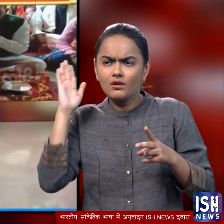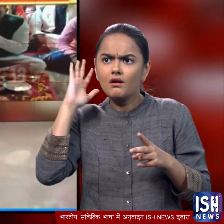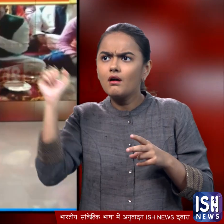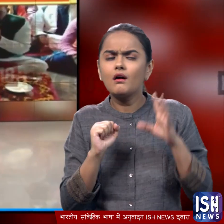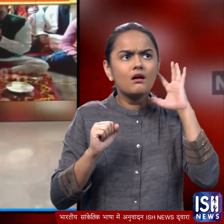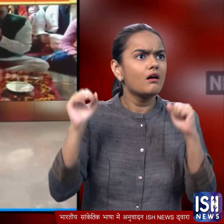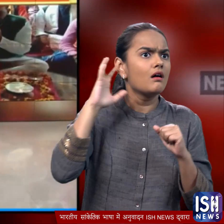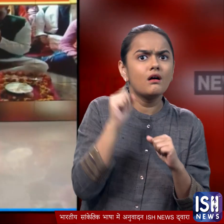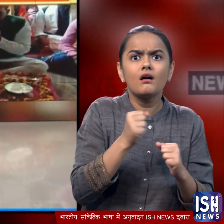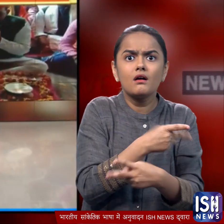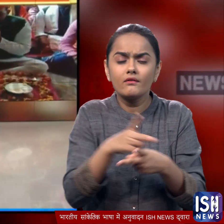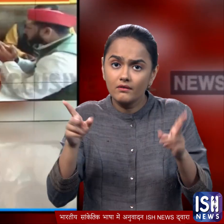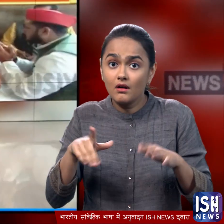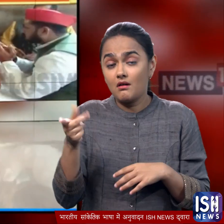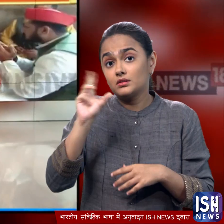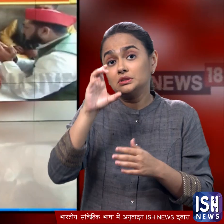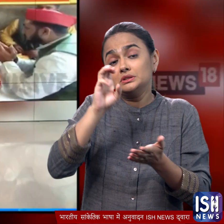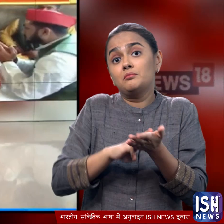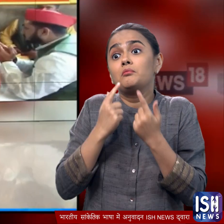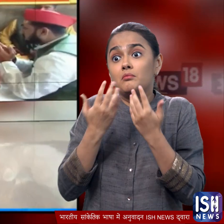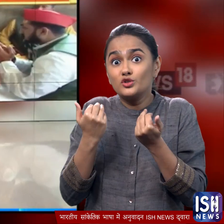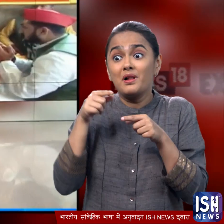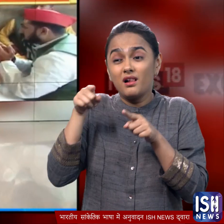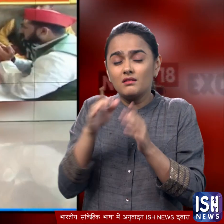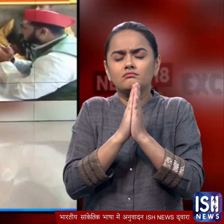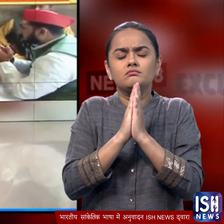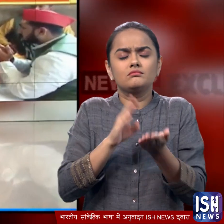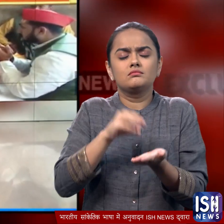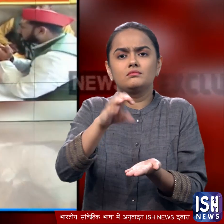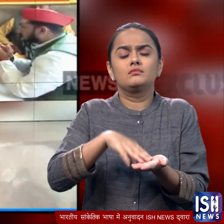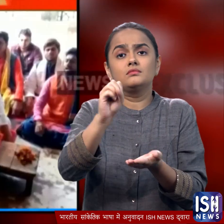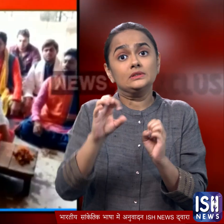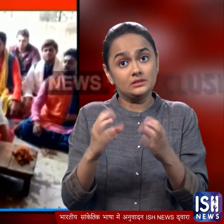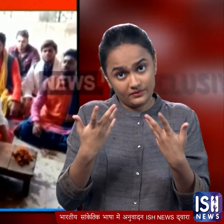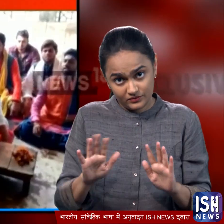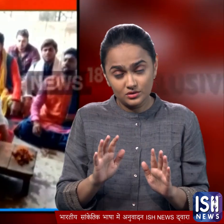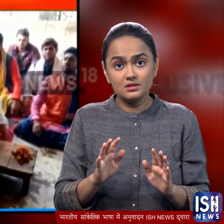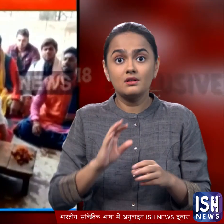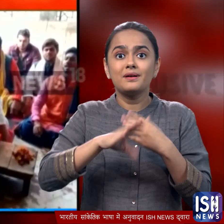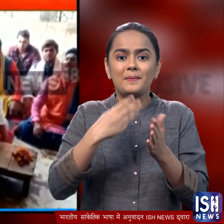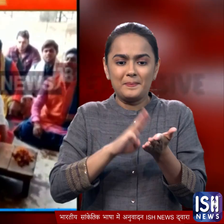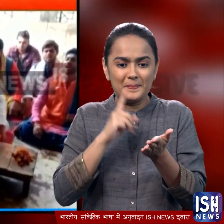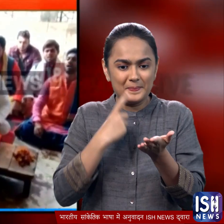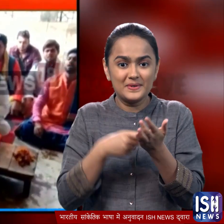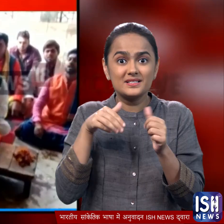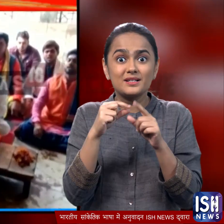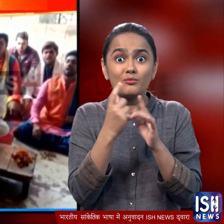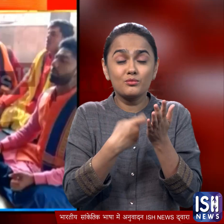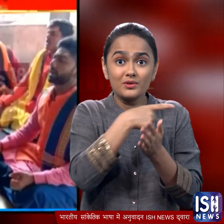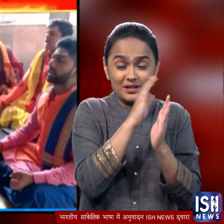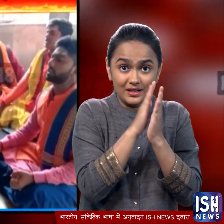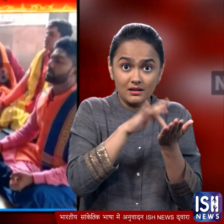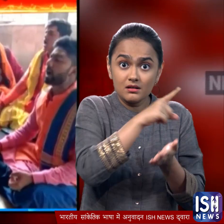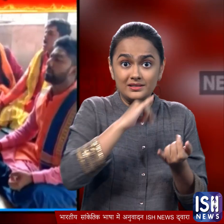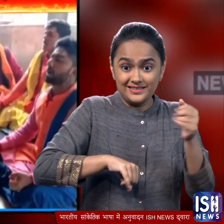खबरों के बीच उनके दोबारा सीएम बनने के लिए पूजा पाठ शुरू हो गया। और मिर्जापुर के विंध्यवासिनी मंदिर